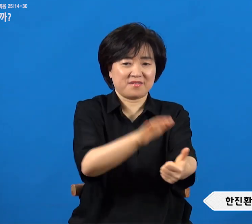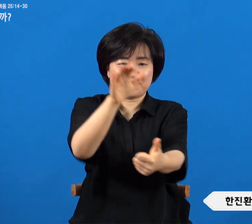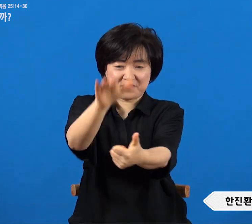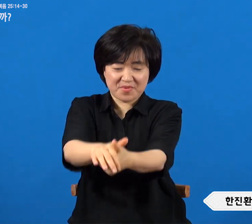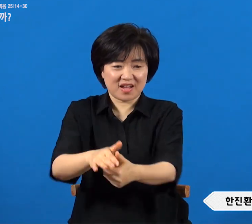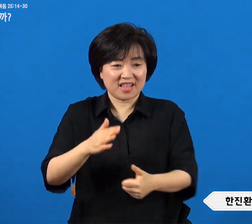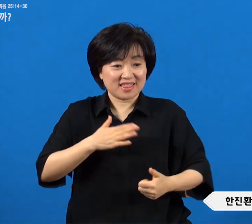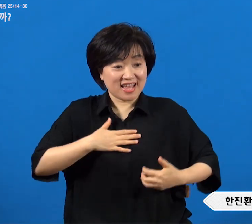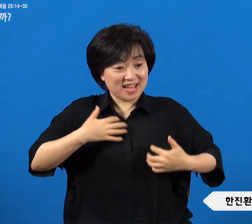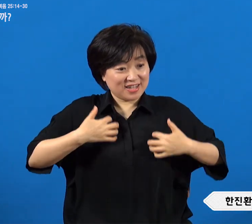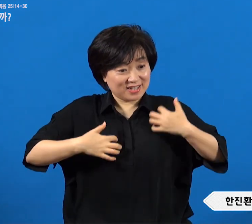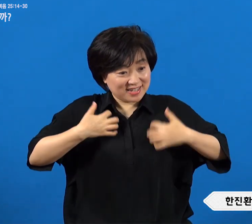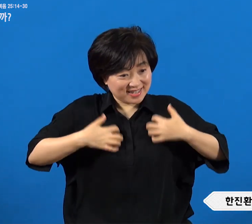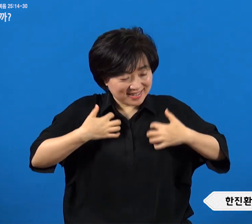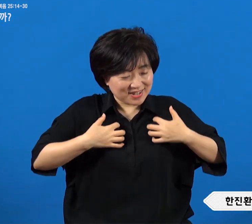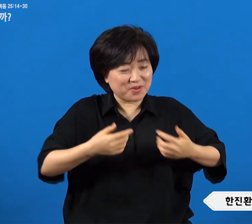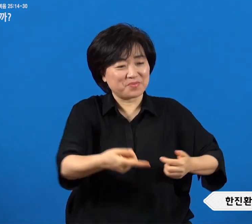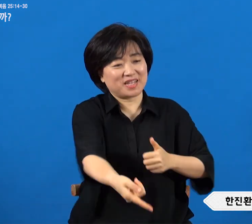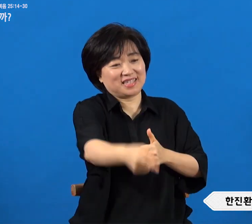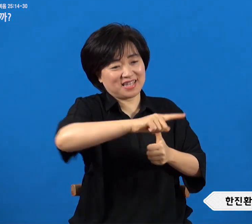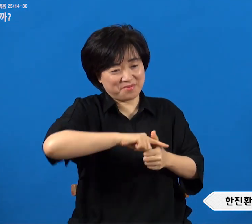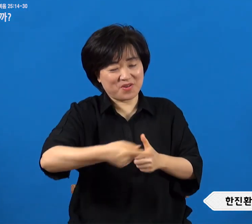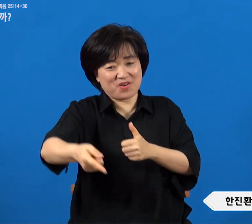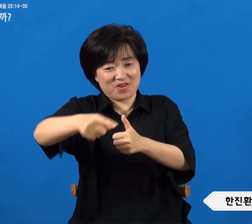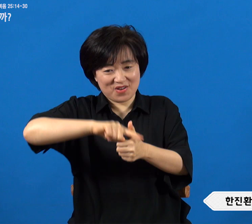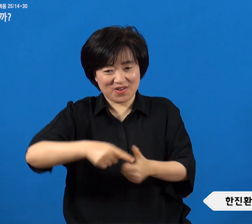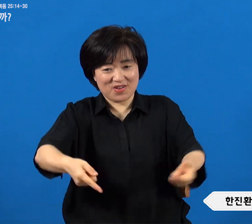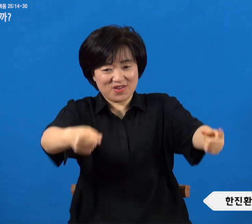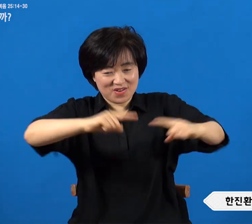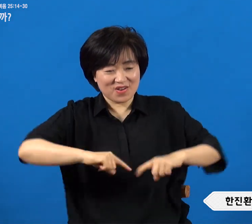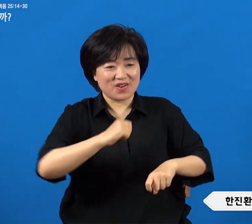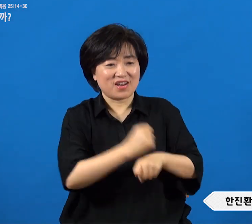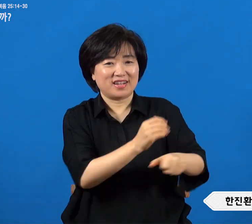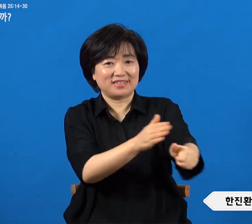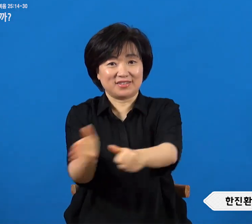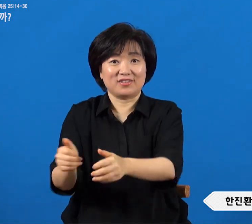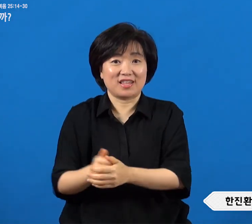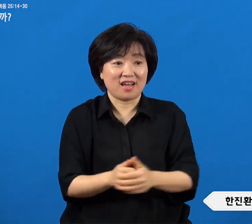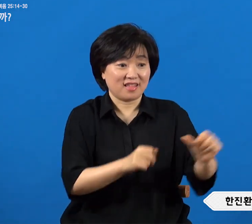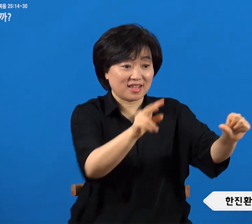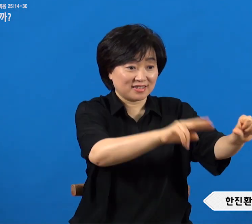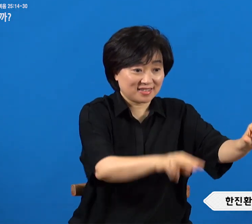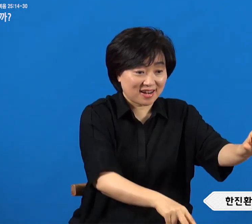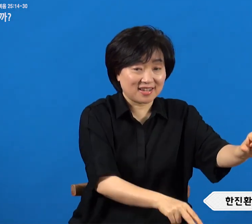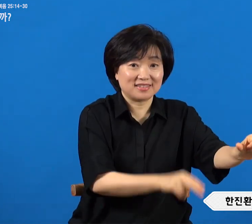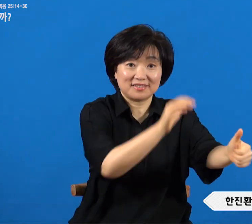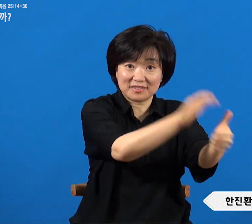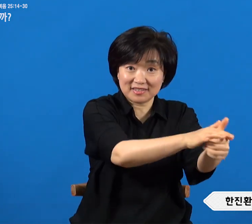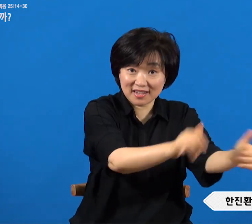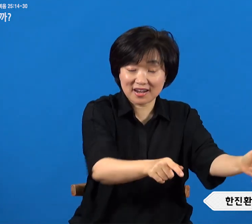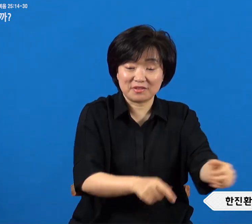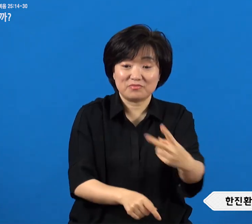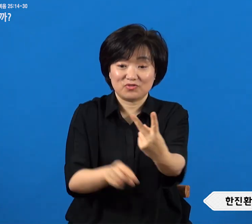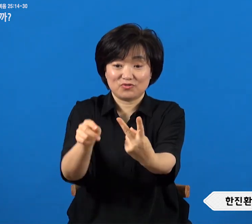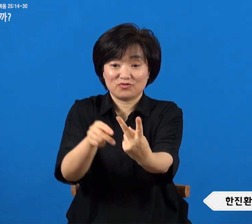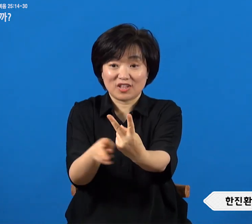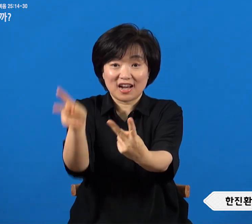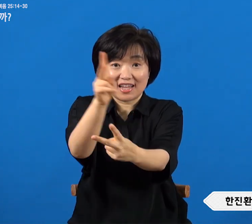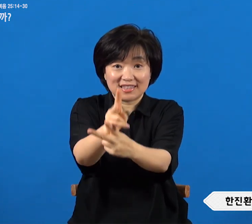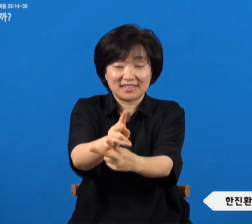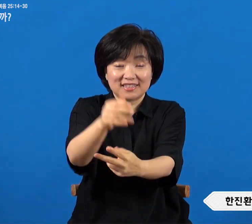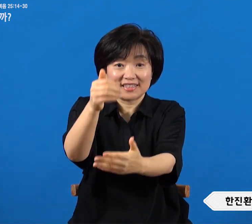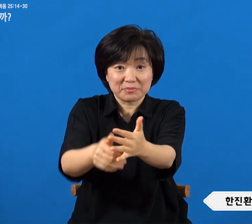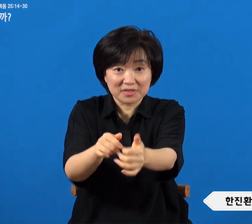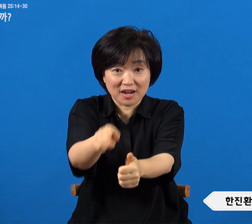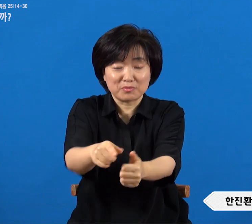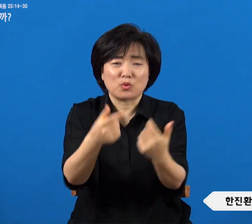주인의 즐거움에 참여할지어다. 5달란트 받은 사람에게도 그 말 했고 2달란트 남긴 사람에게도 그 말을